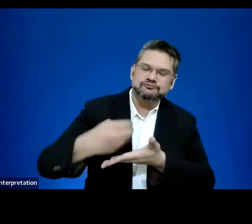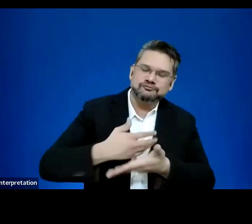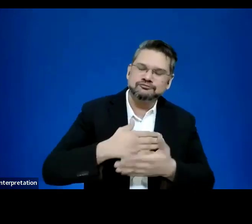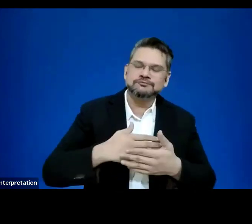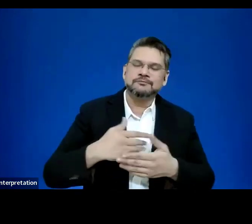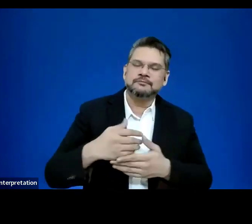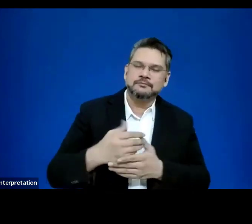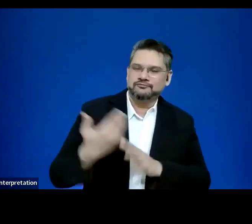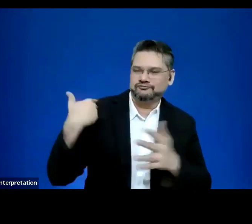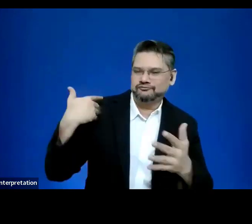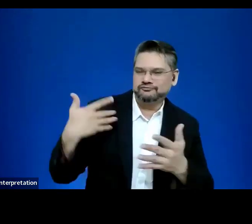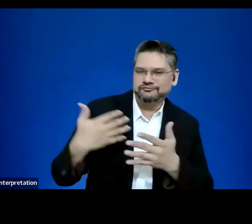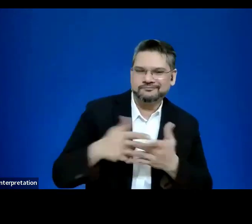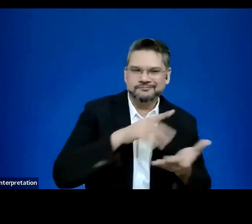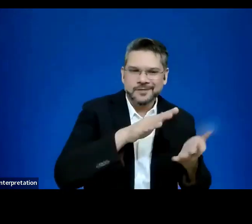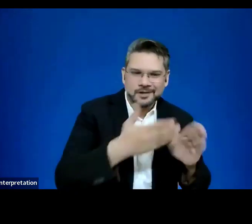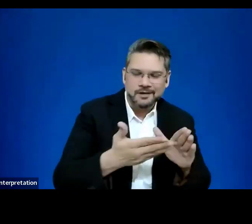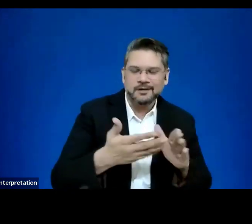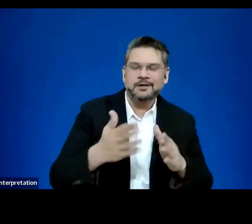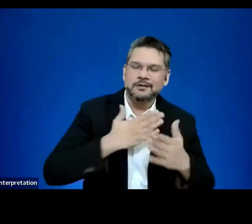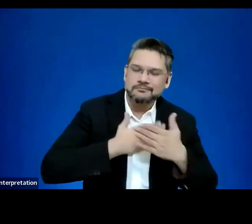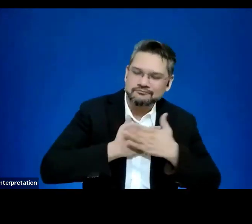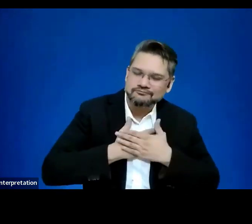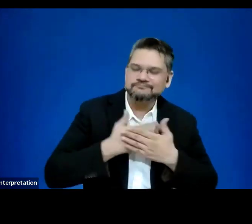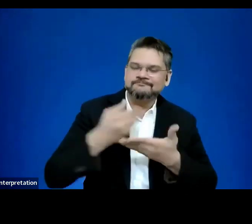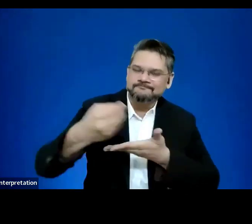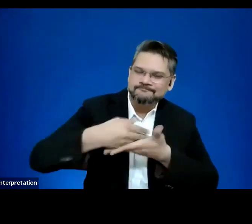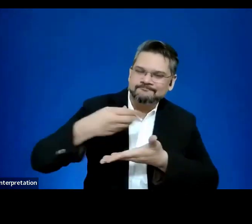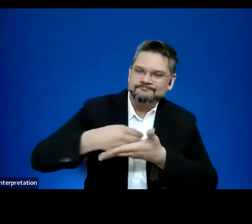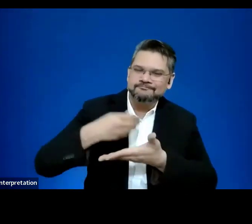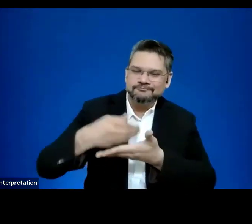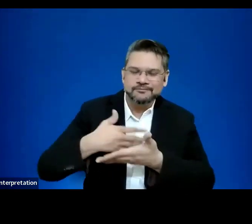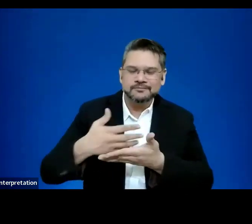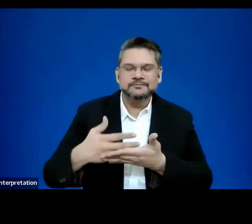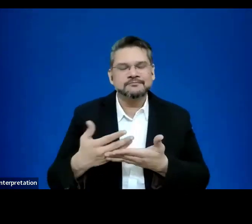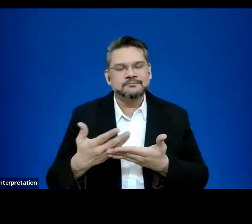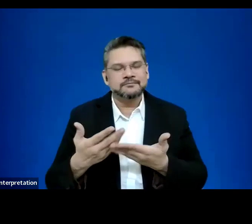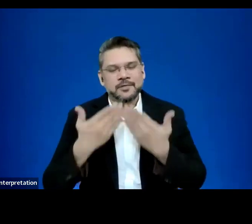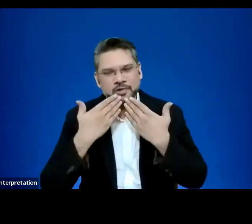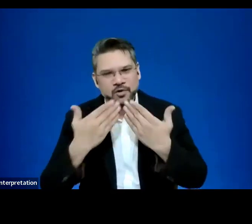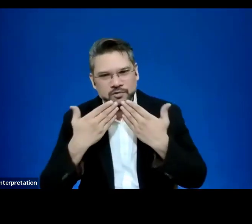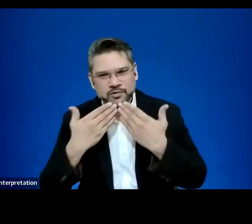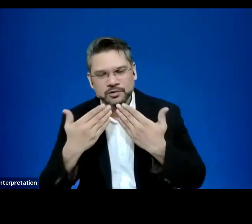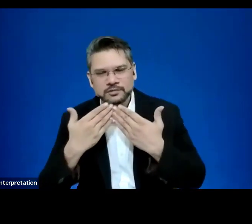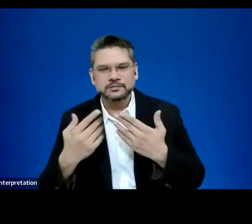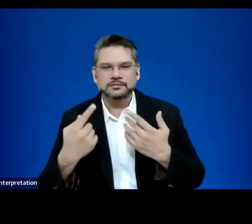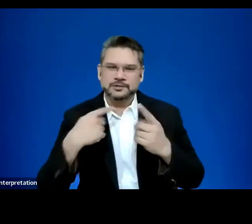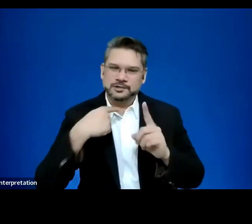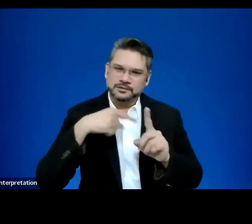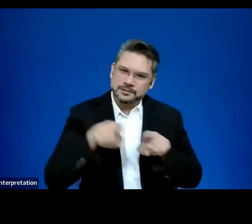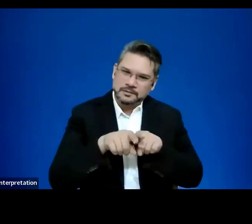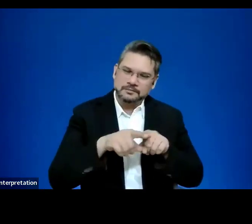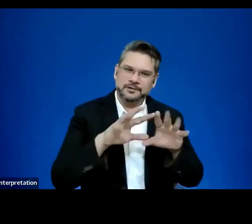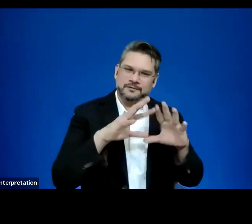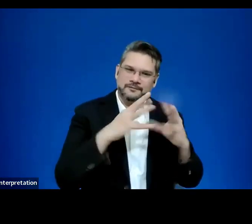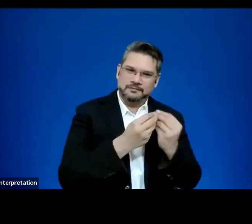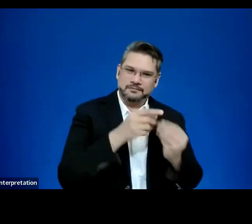来传送给我们安慰的这些讯息，